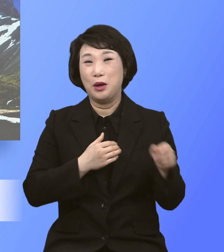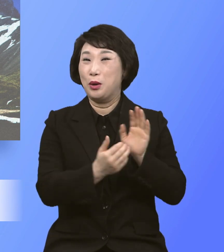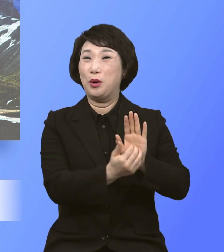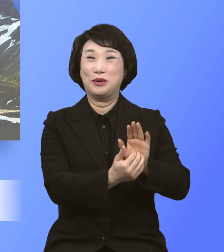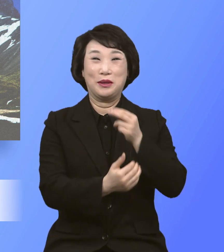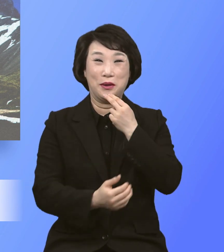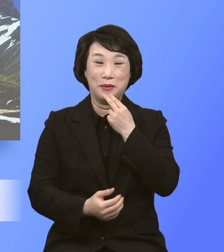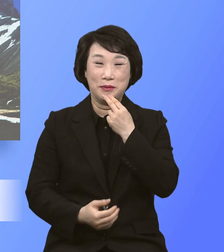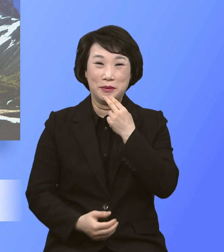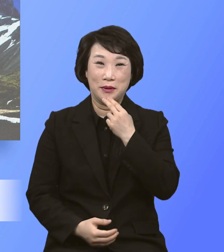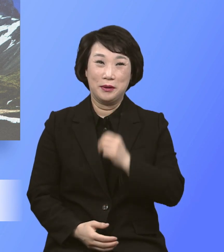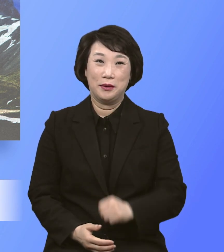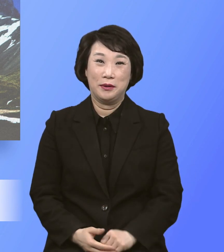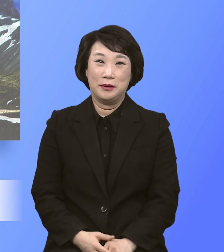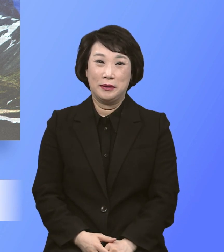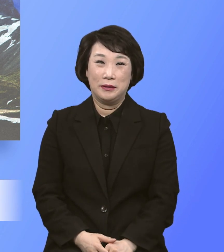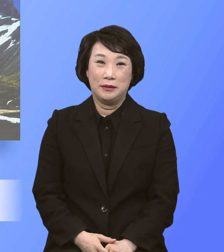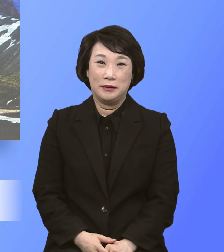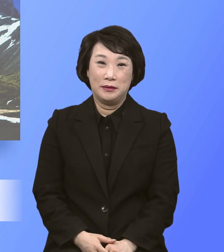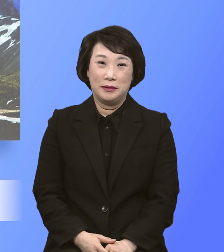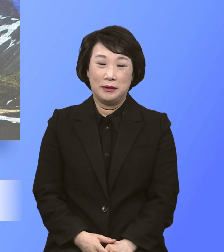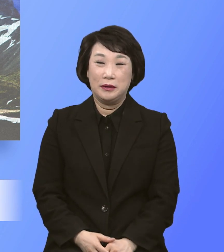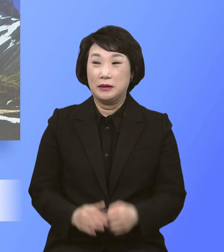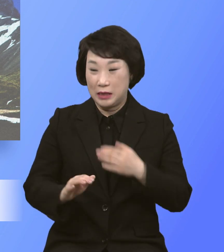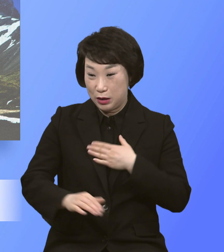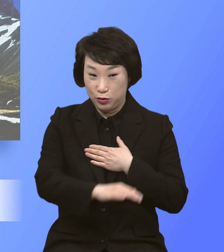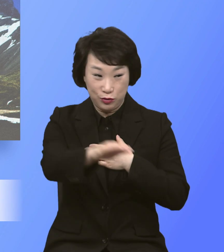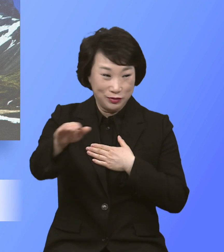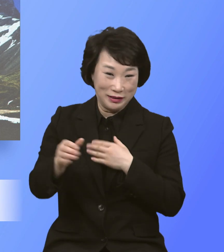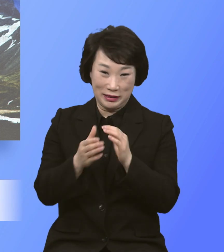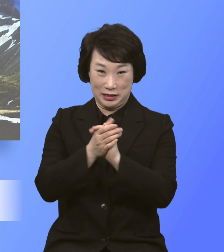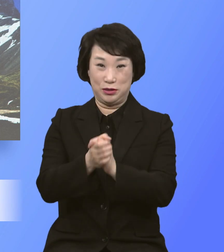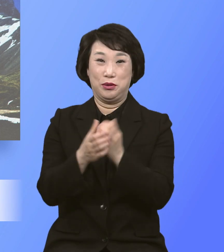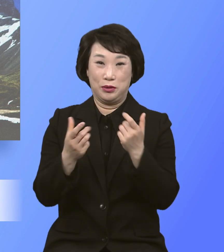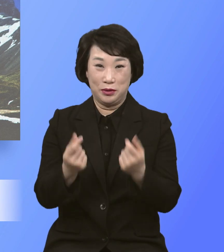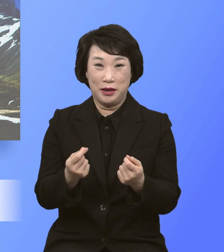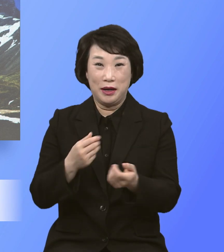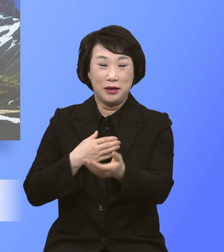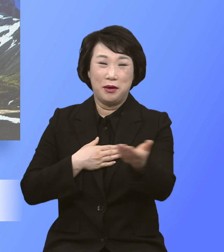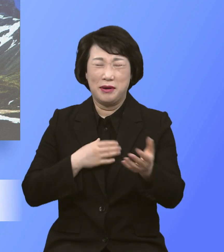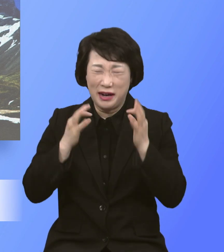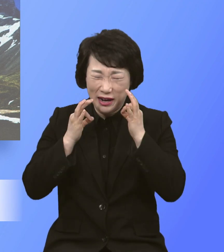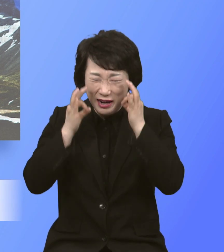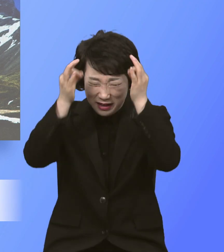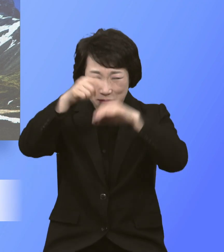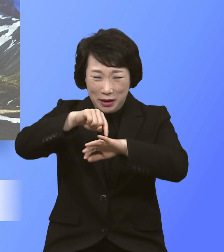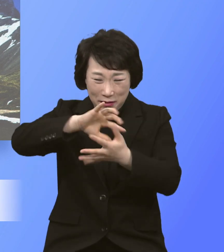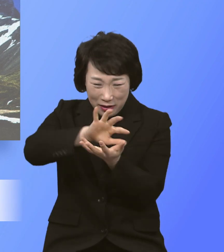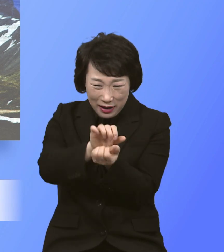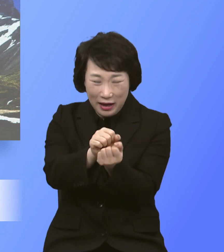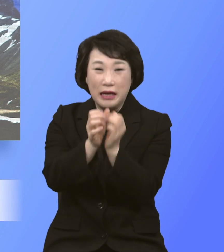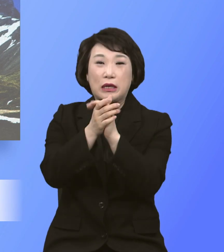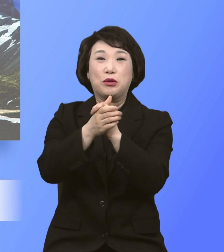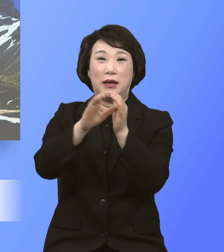거절할 수가 없으니 그래서 우리의 기도도 간절하고 애절할 때